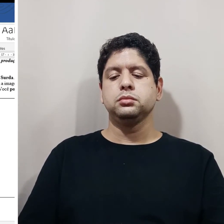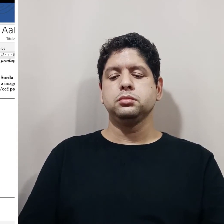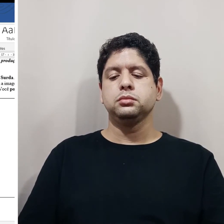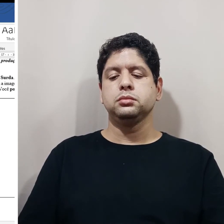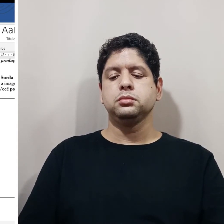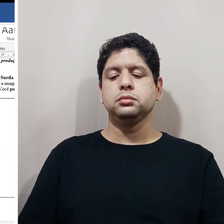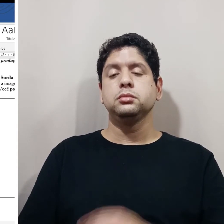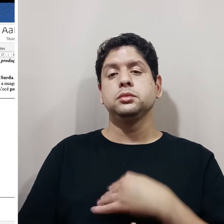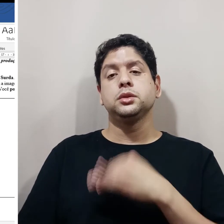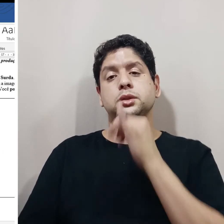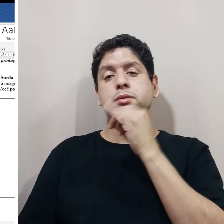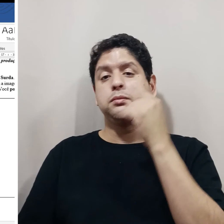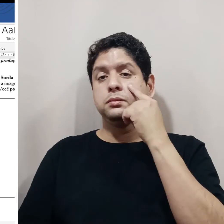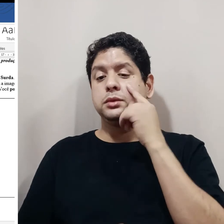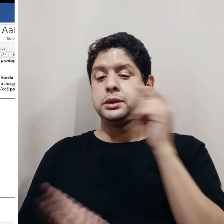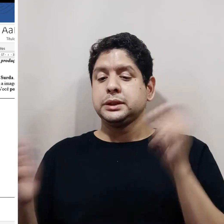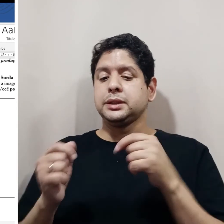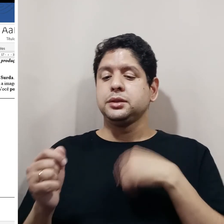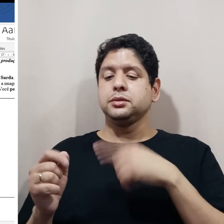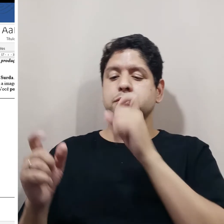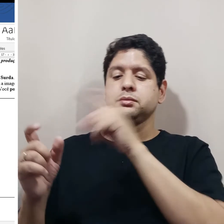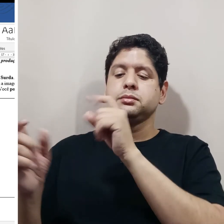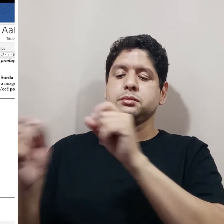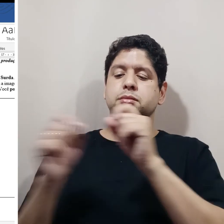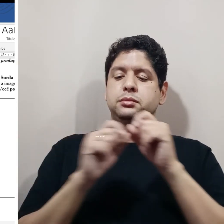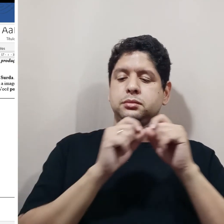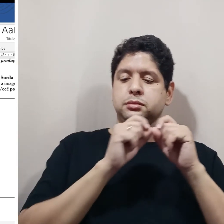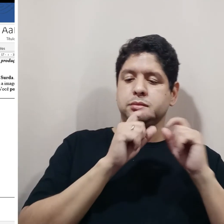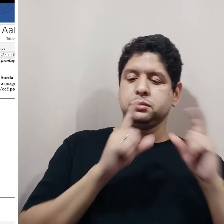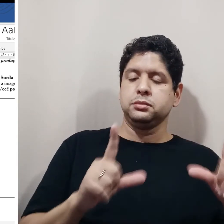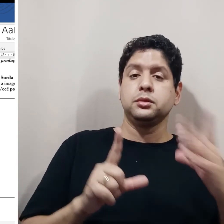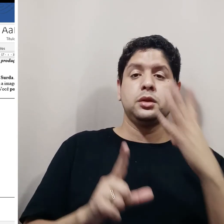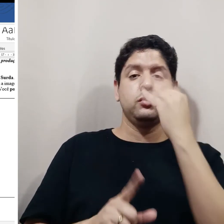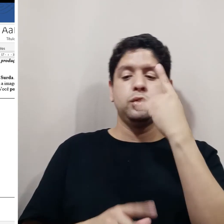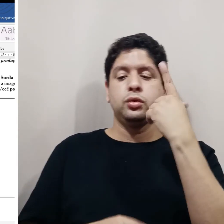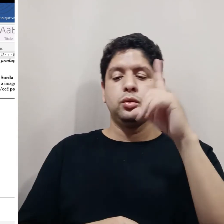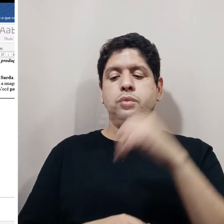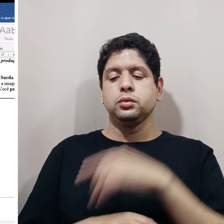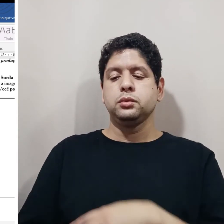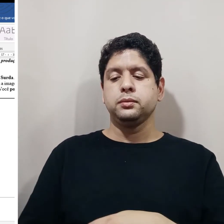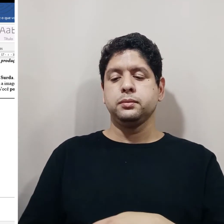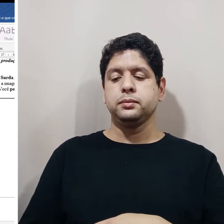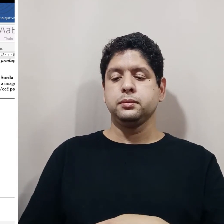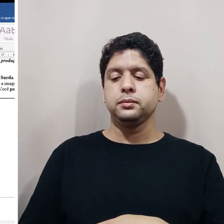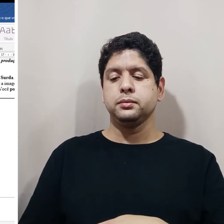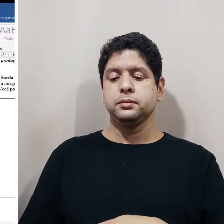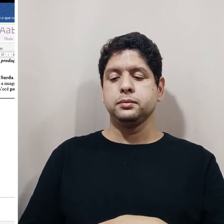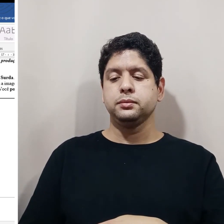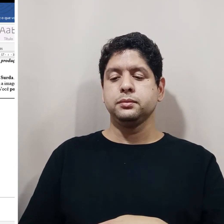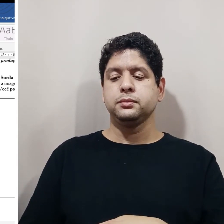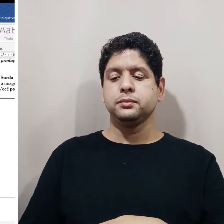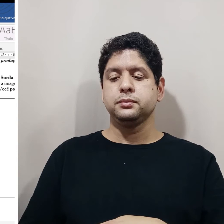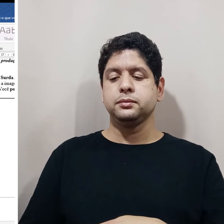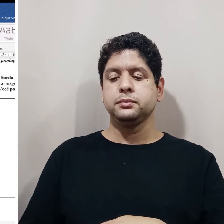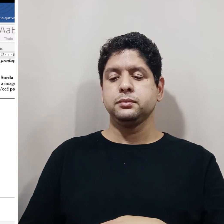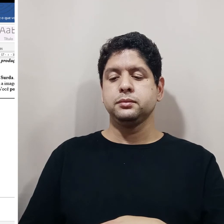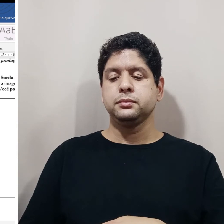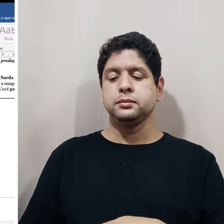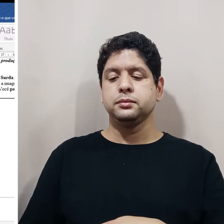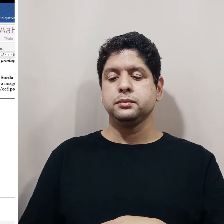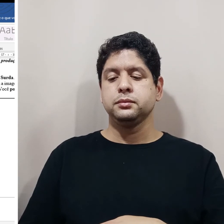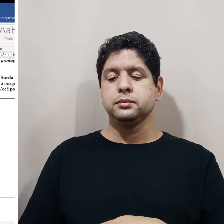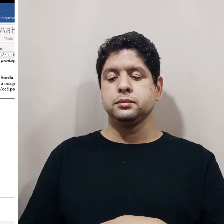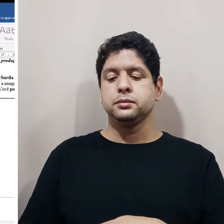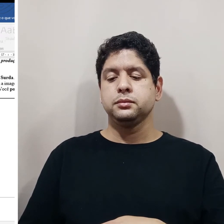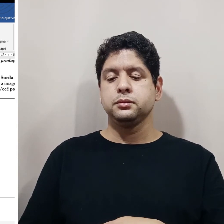aqui para apresentar a sua arte, tá? Eu vou trazer aqui para vocês, eu vou colocar, né? Vamos ver se é possível a gente